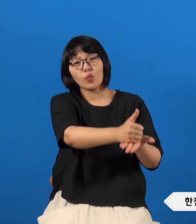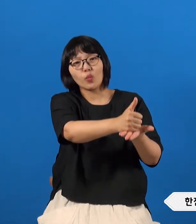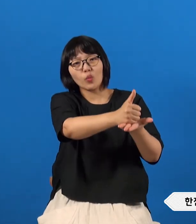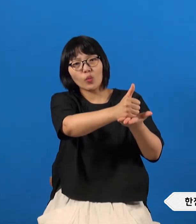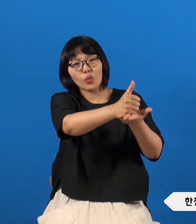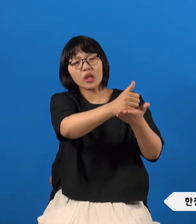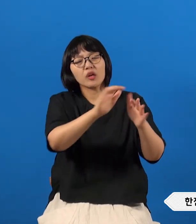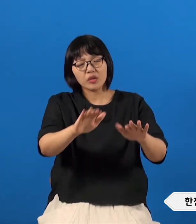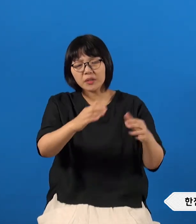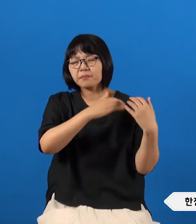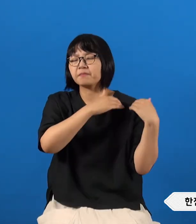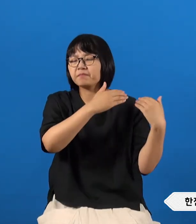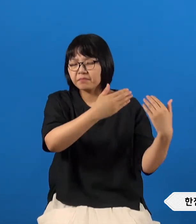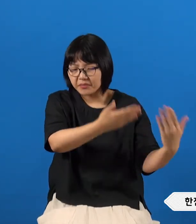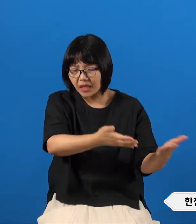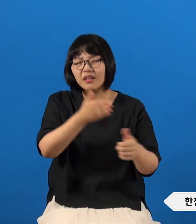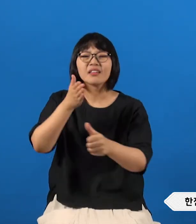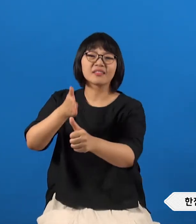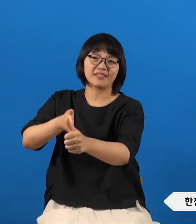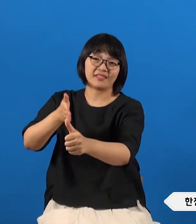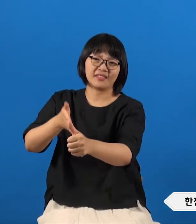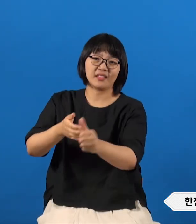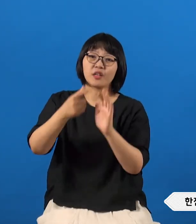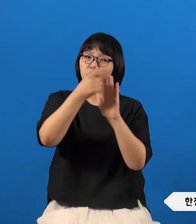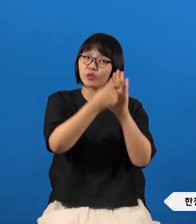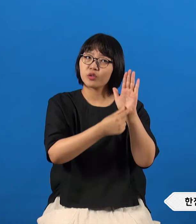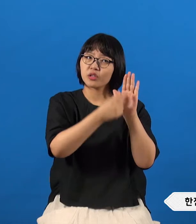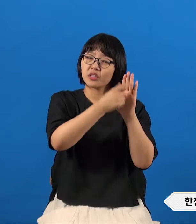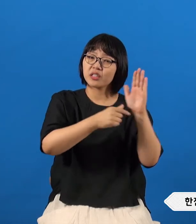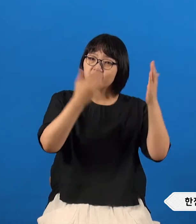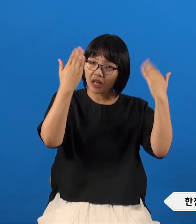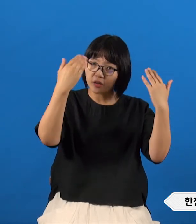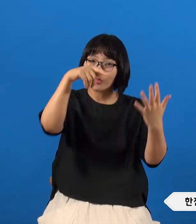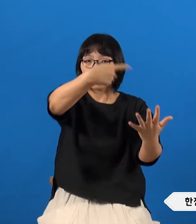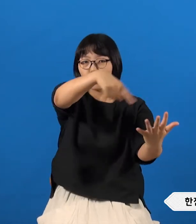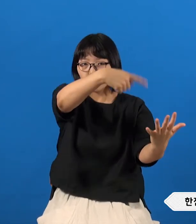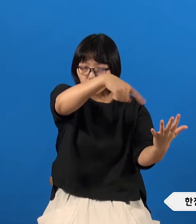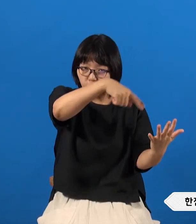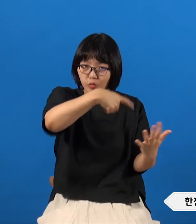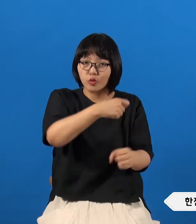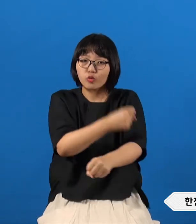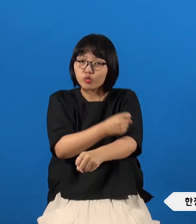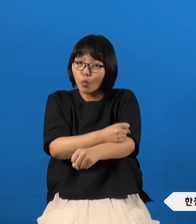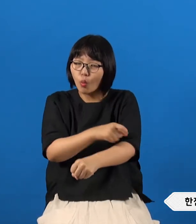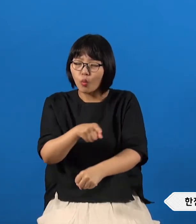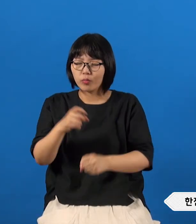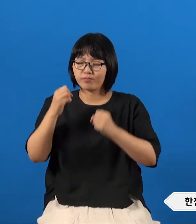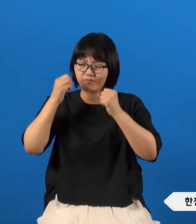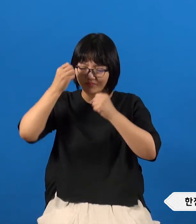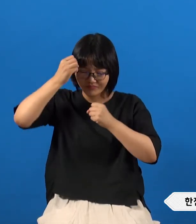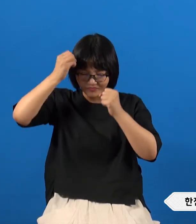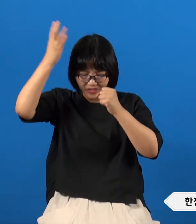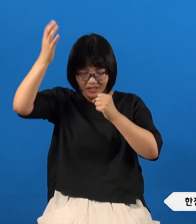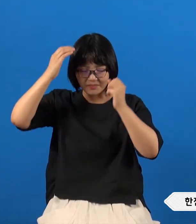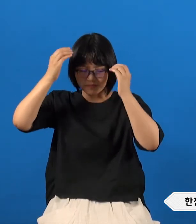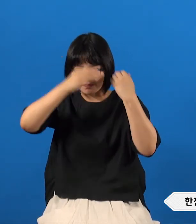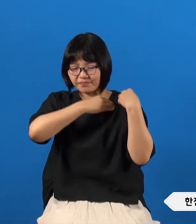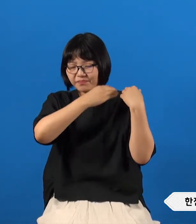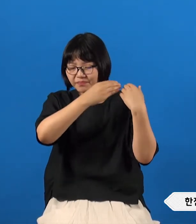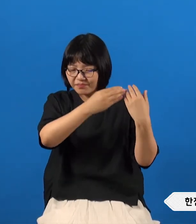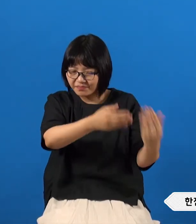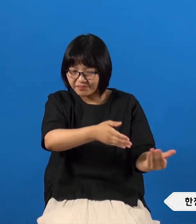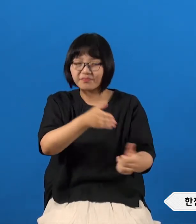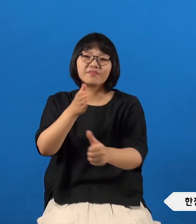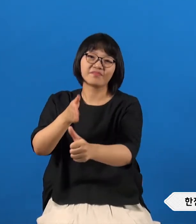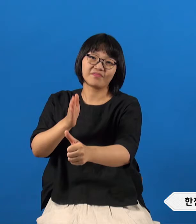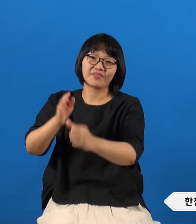다 내려놓으십시오. 교단 신학교에서 가르치시며 수고 많이 한 거, 그것도 다 내려놓으십시오.